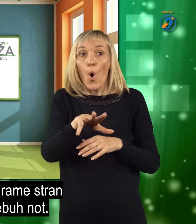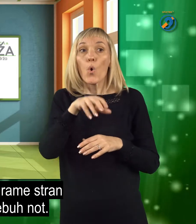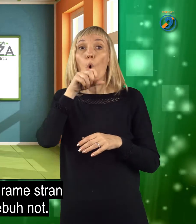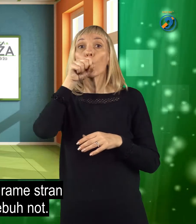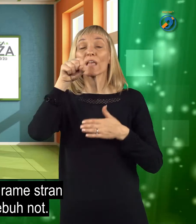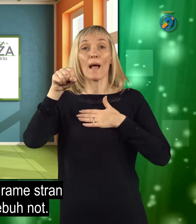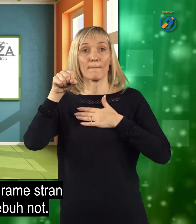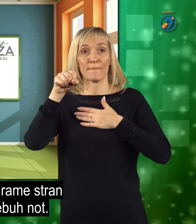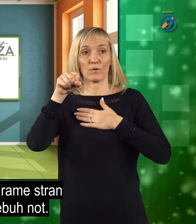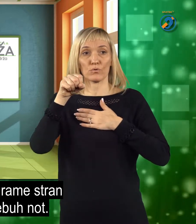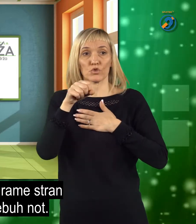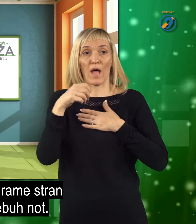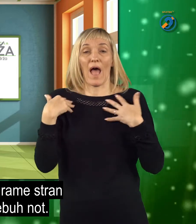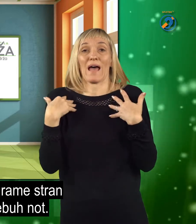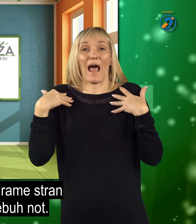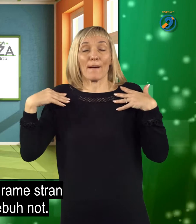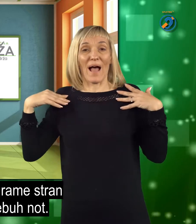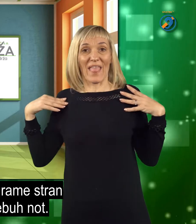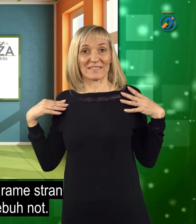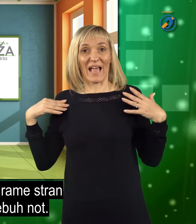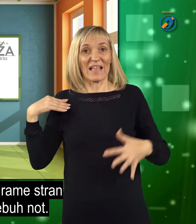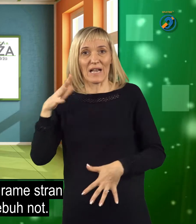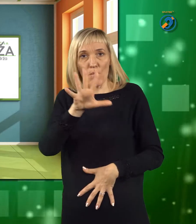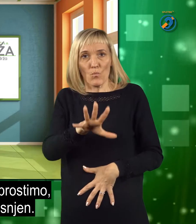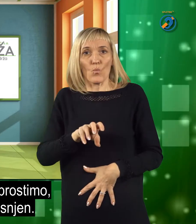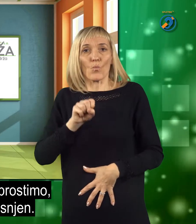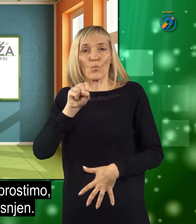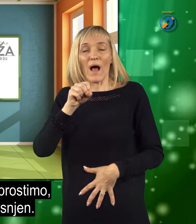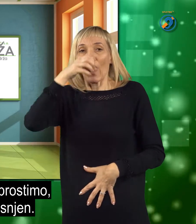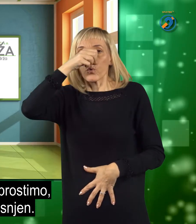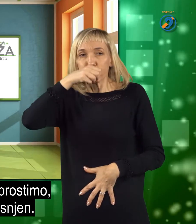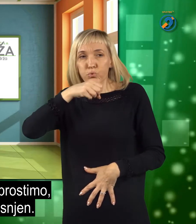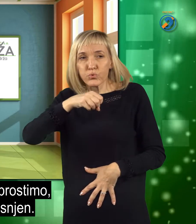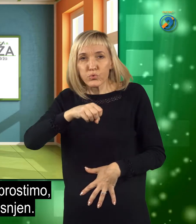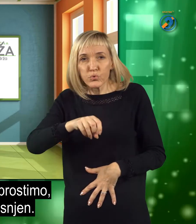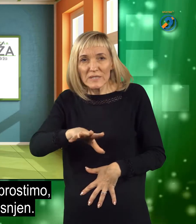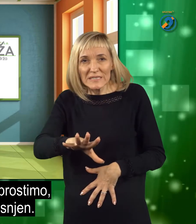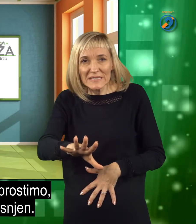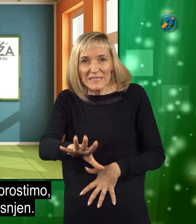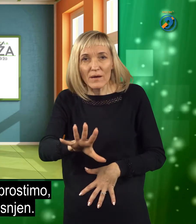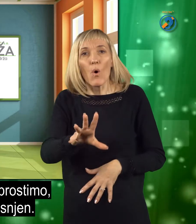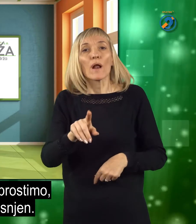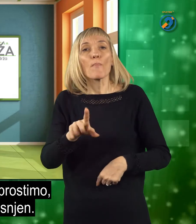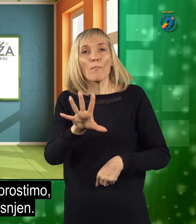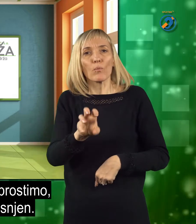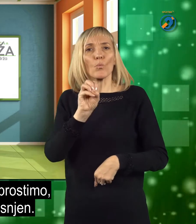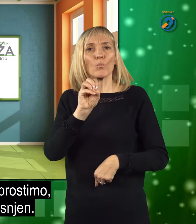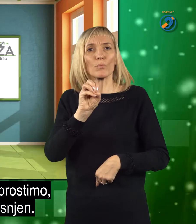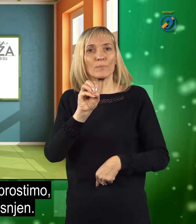Vdih v pljuča, rame stran od ušes, trebuh not. Izdih, telo sprostimo, popek